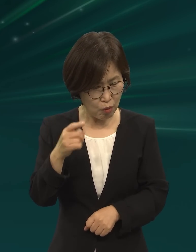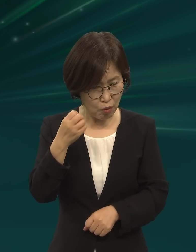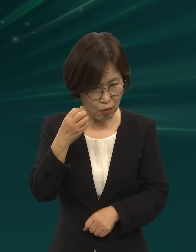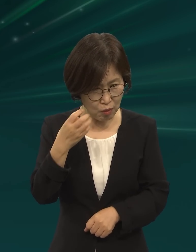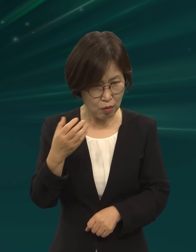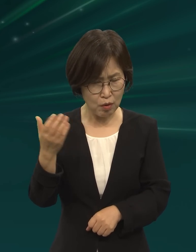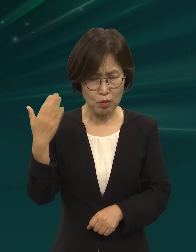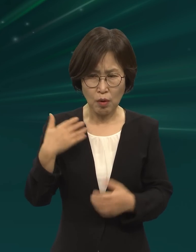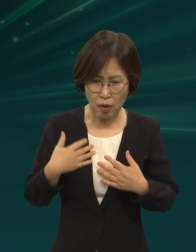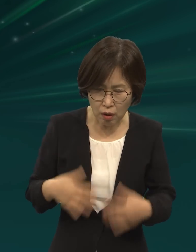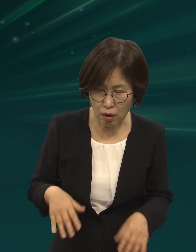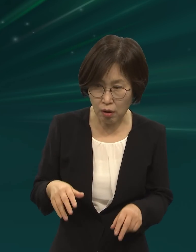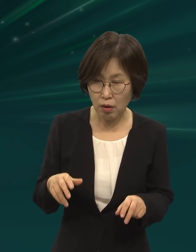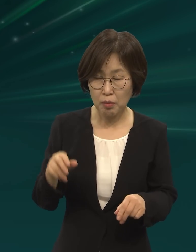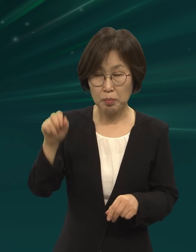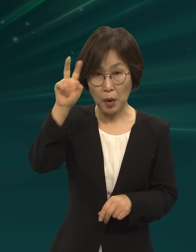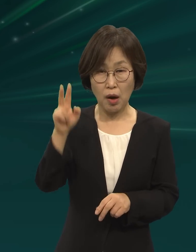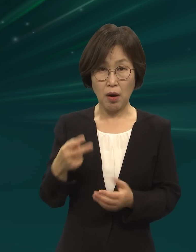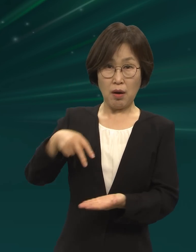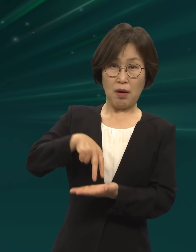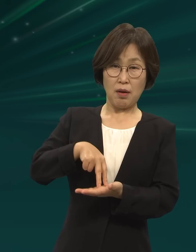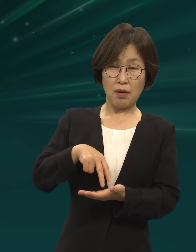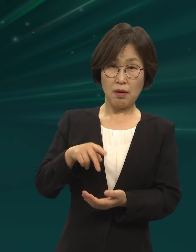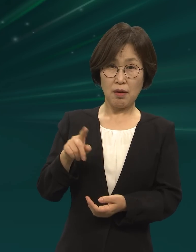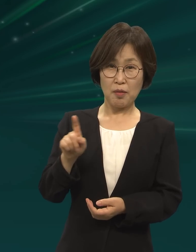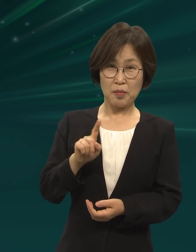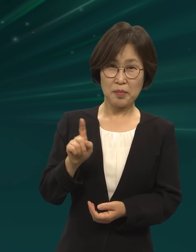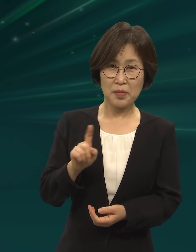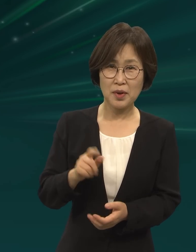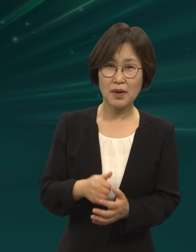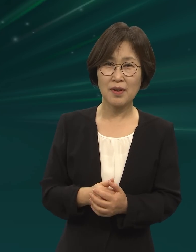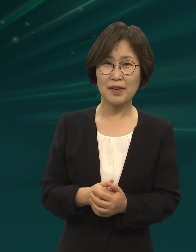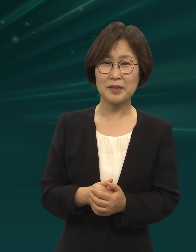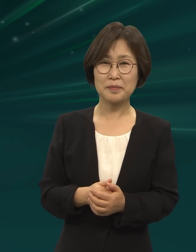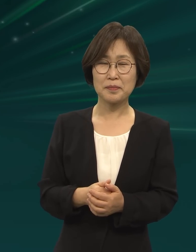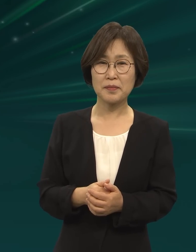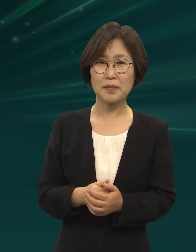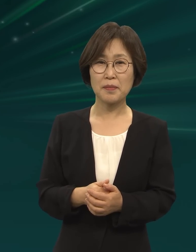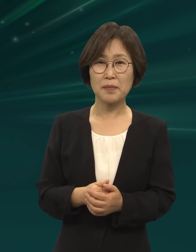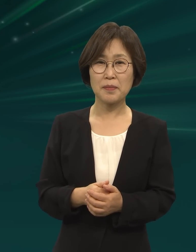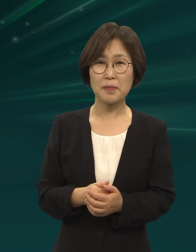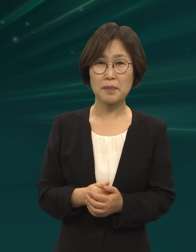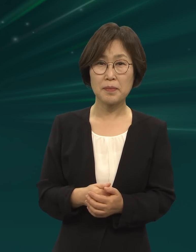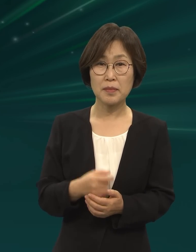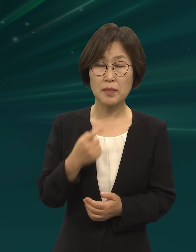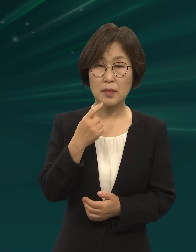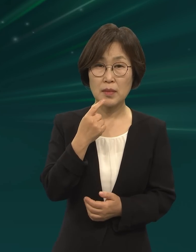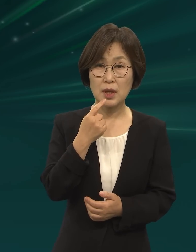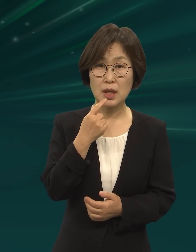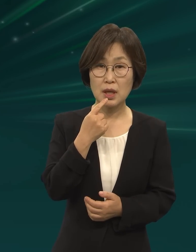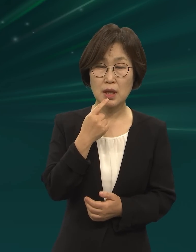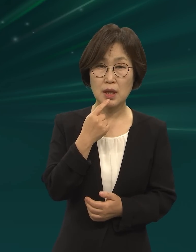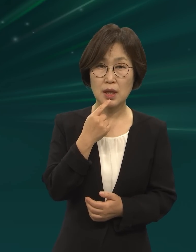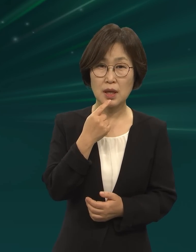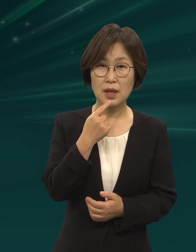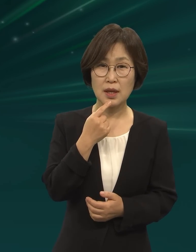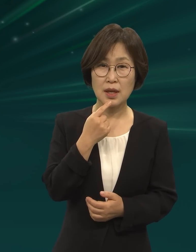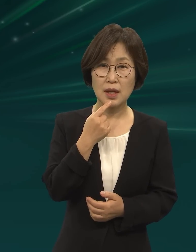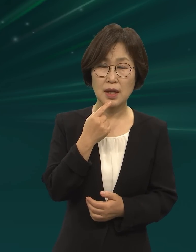전에는 힘이 없었는데 지금 뭐 하는 거야? 엄마가 그래서 제 입에 입술을